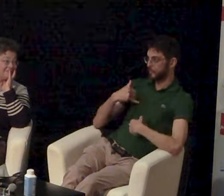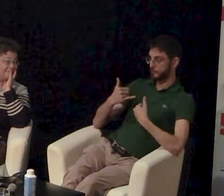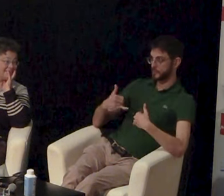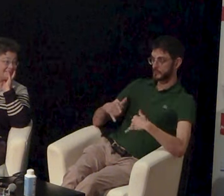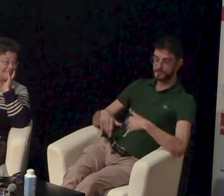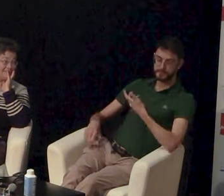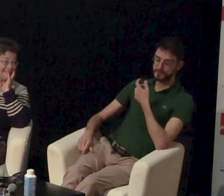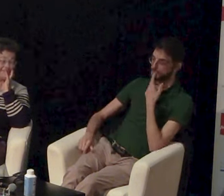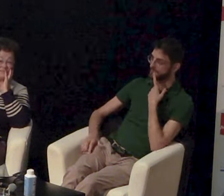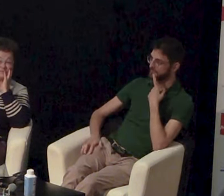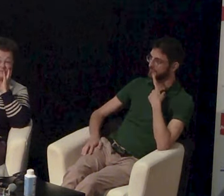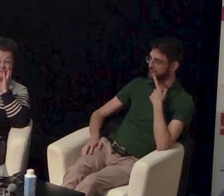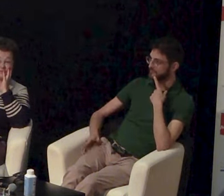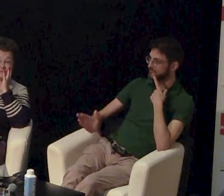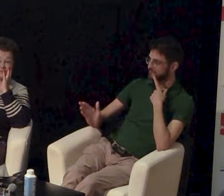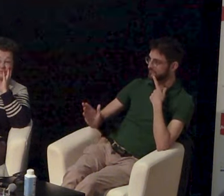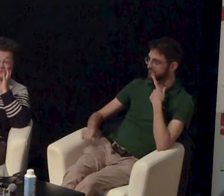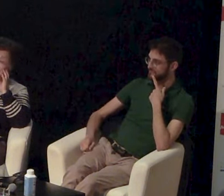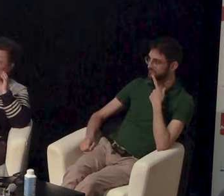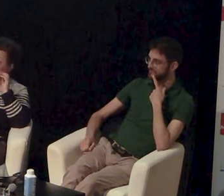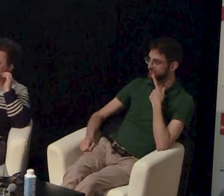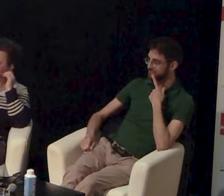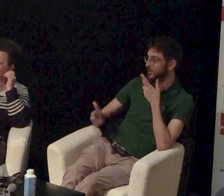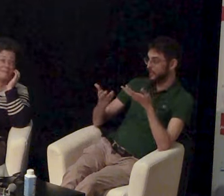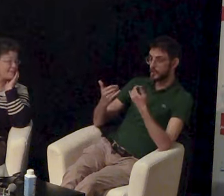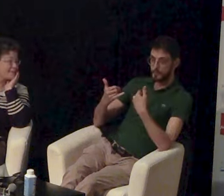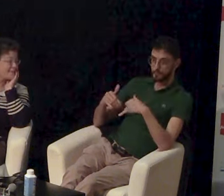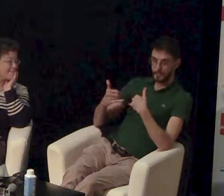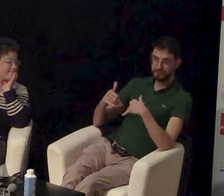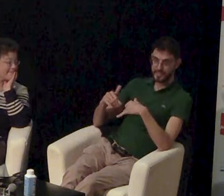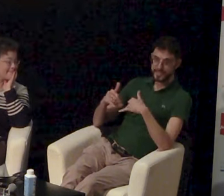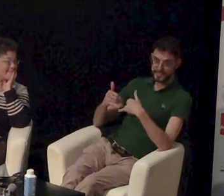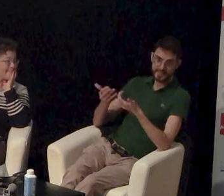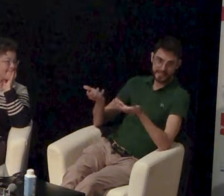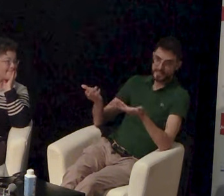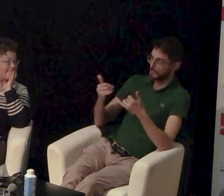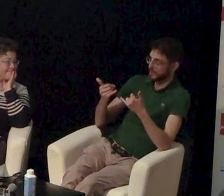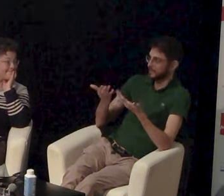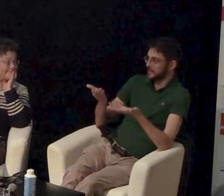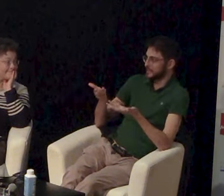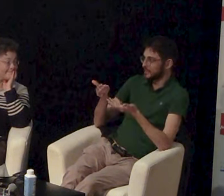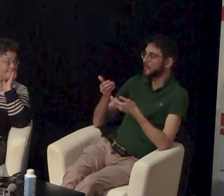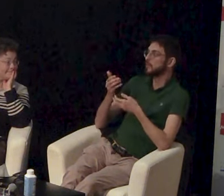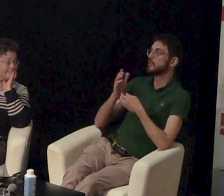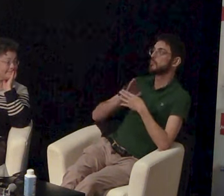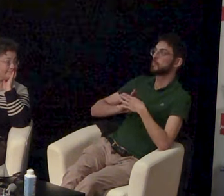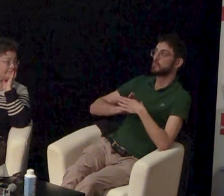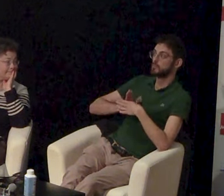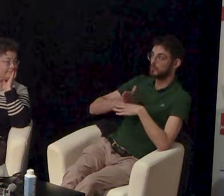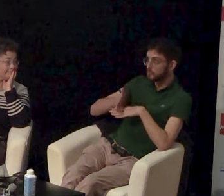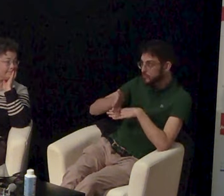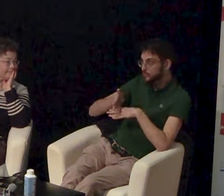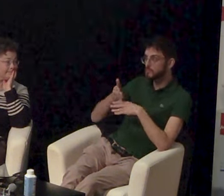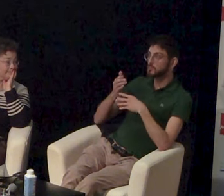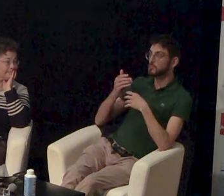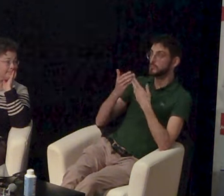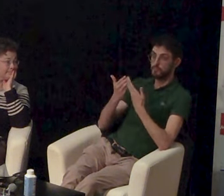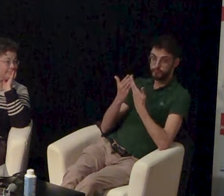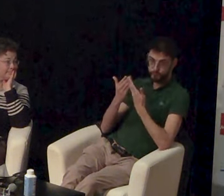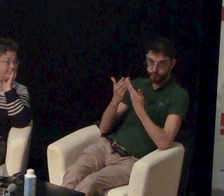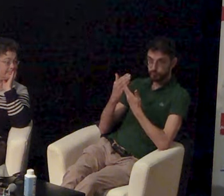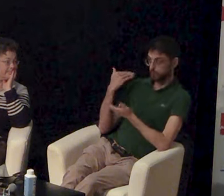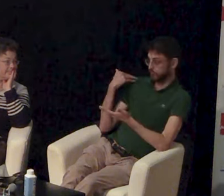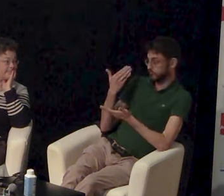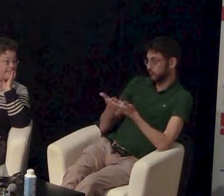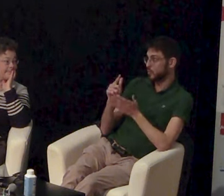des accès donnés pour l'université. Et donc, mais la bataille n'est pas terminée, hein. Franchement,